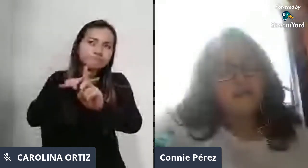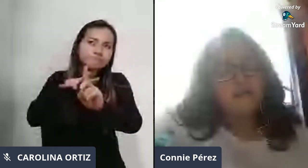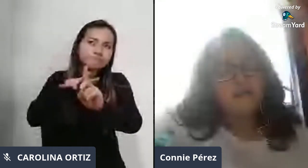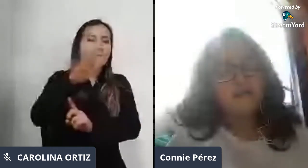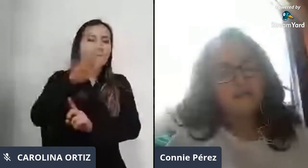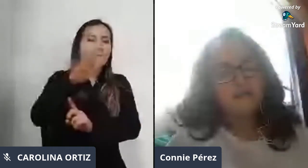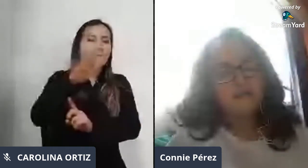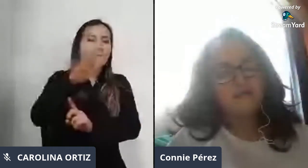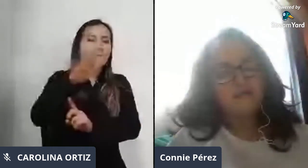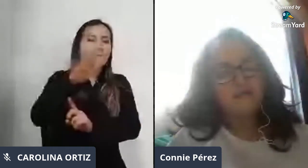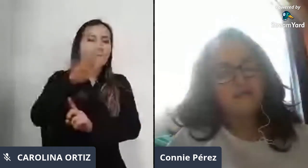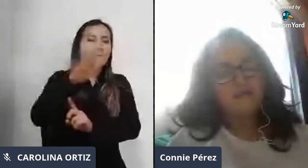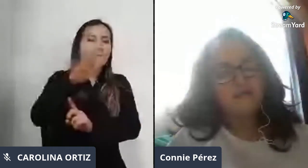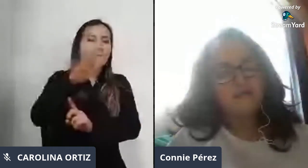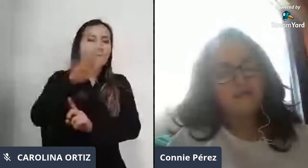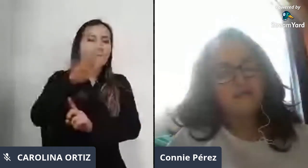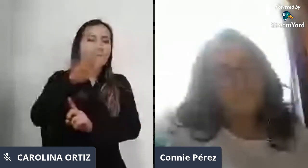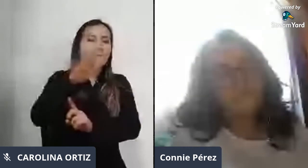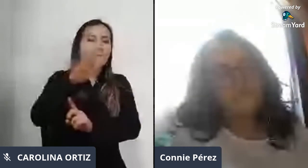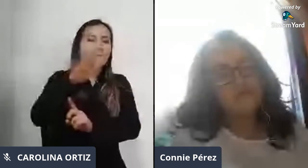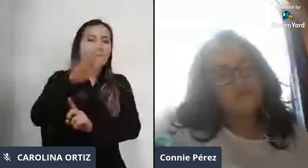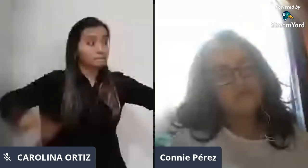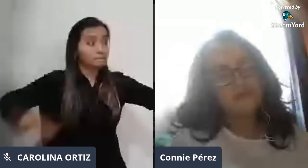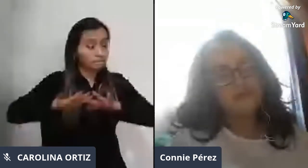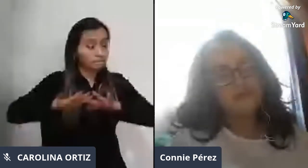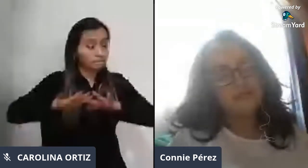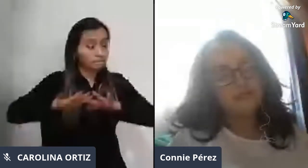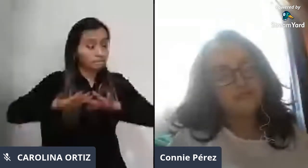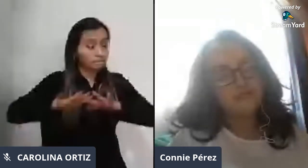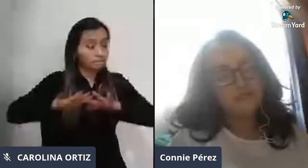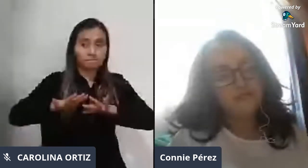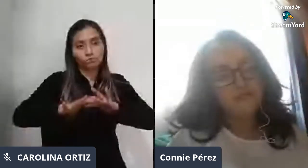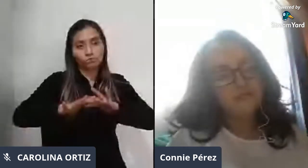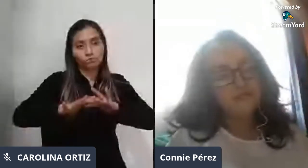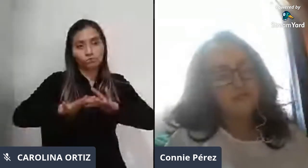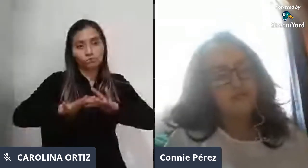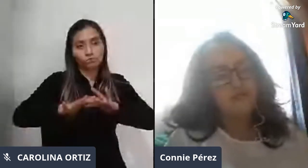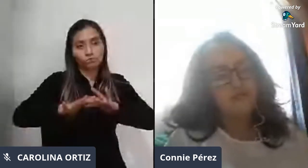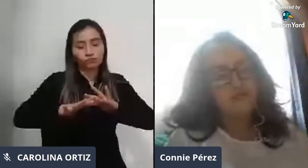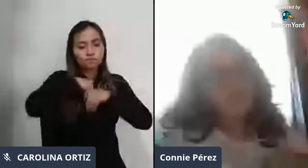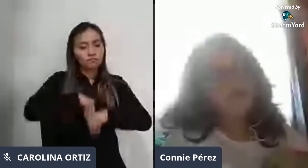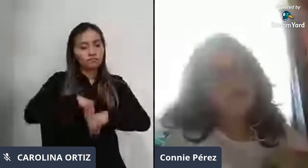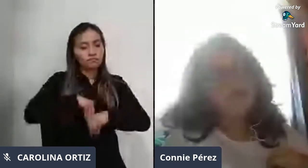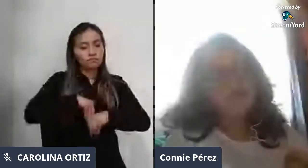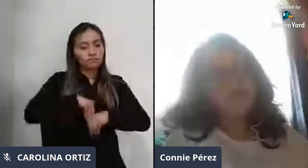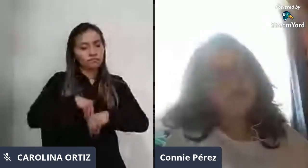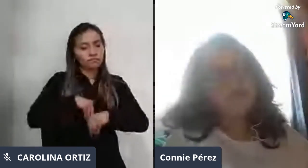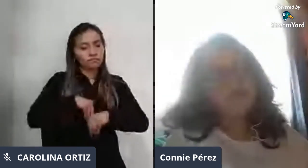entorno, tanto para nosotras mismas hacia adentro, creando redes de afecto,